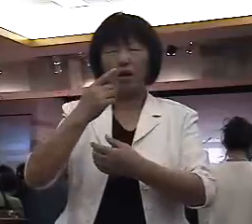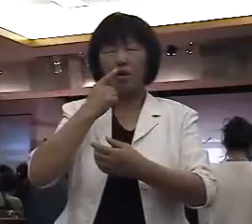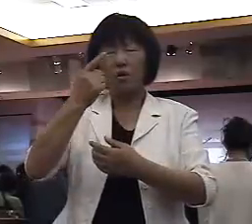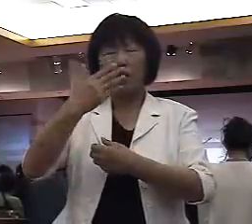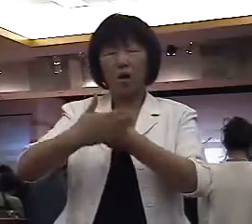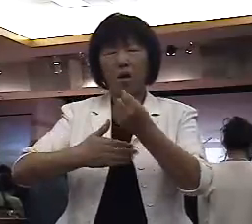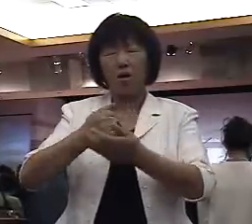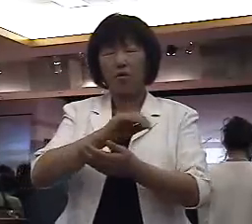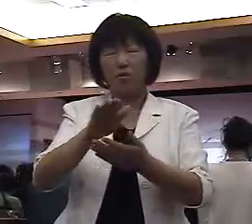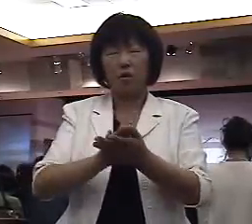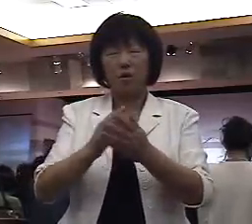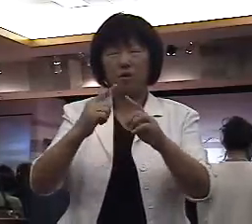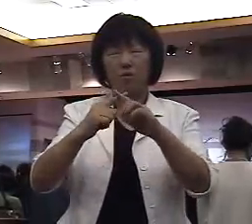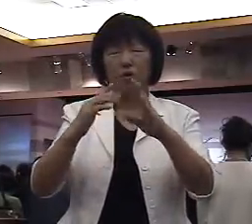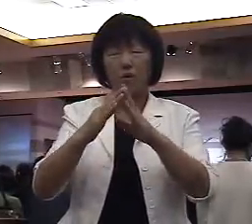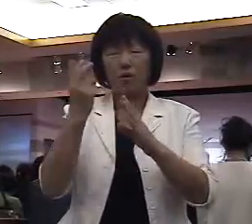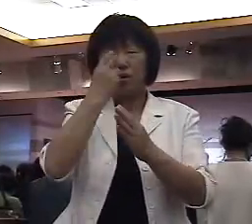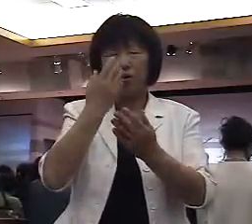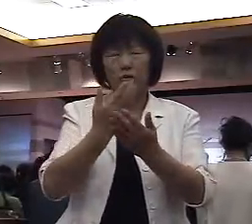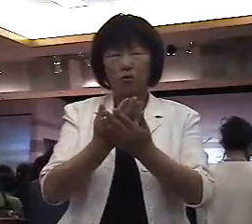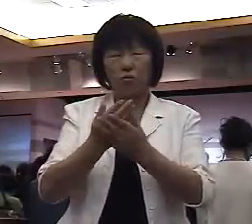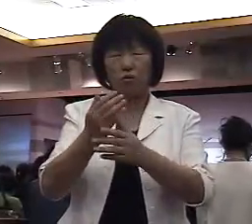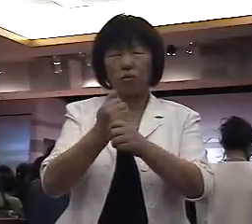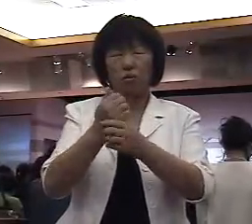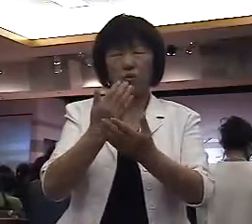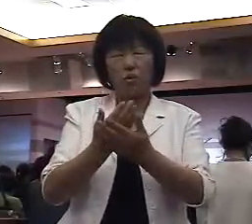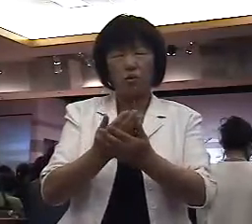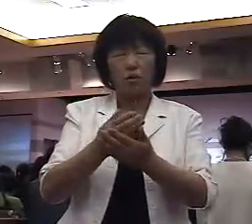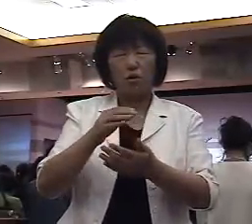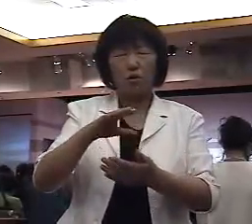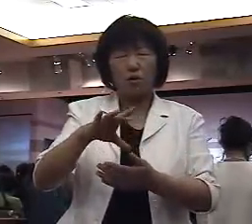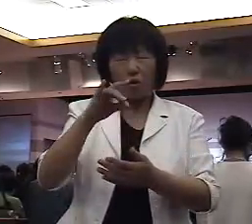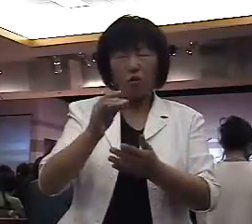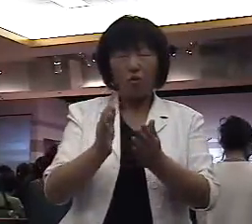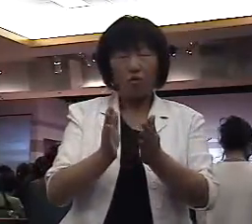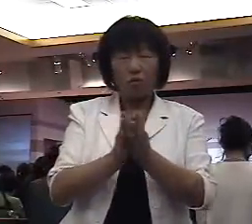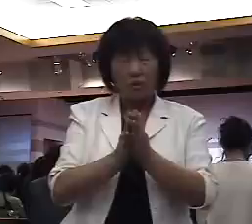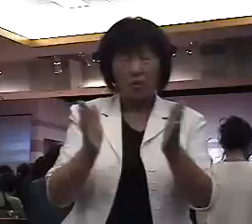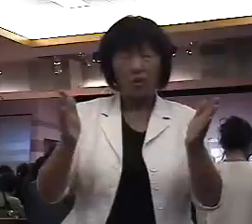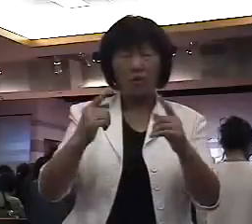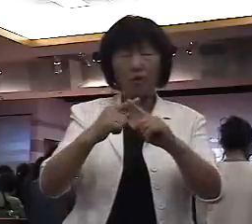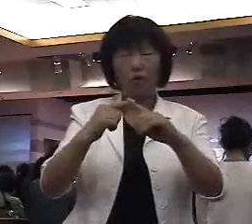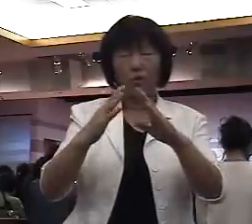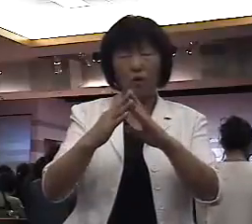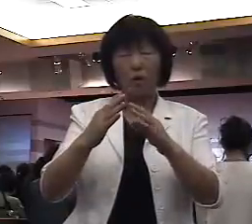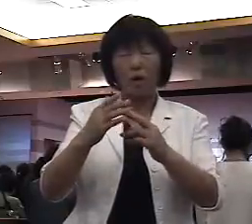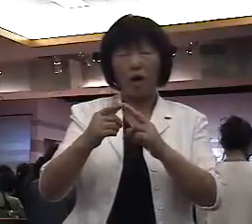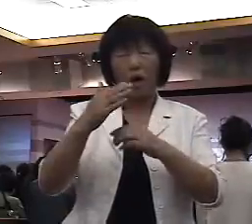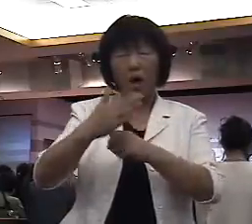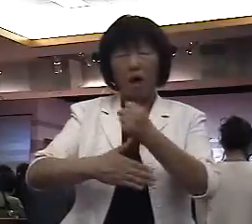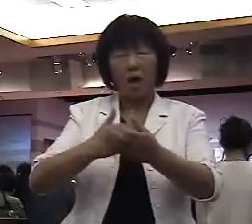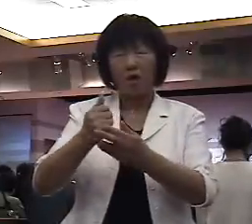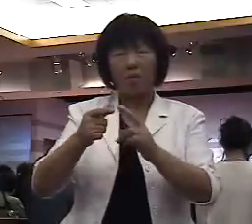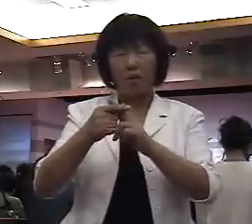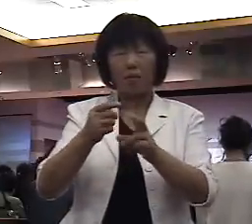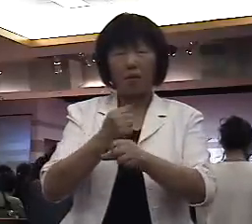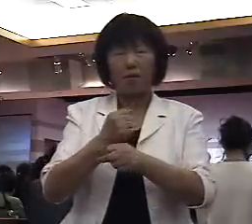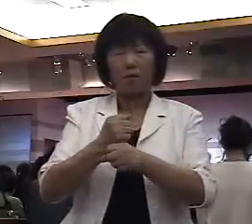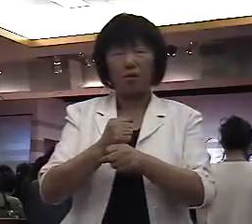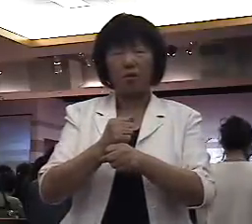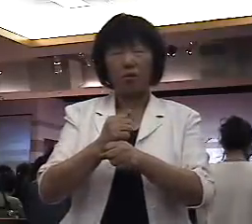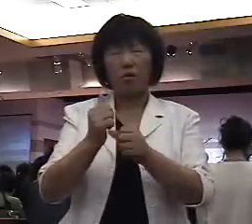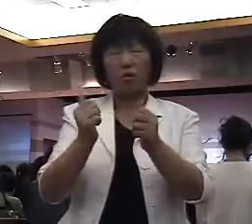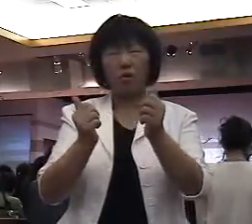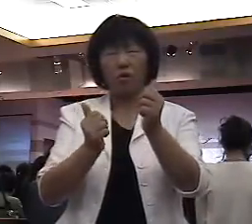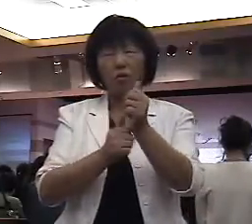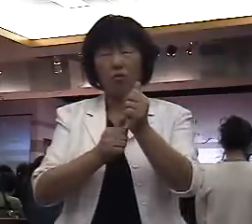주님의 교회만이 이 세상의 유일한 소망인 줄 믿습니다. 음부의 권세를 이길 수 있는 힘을 교회에게 주시죠. 주여